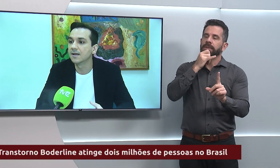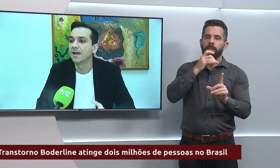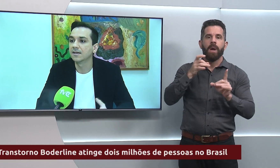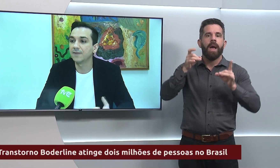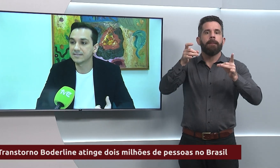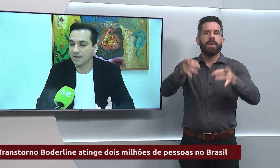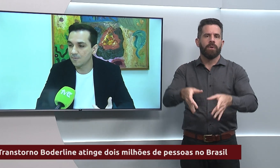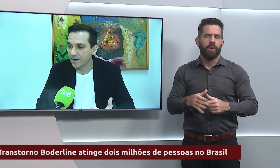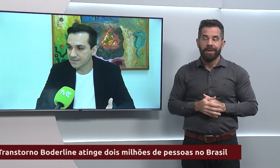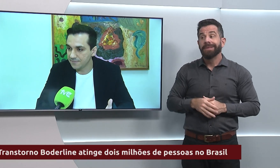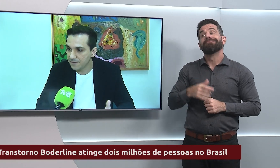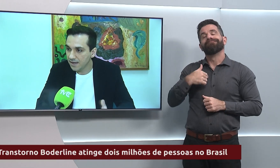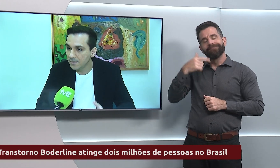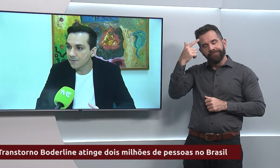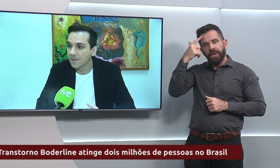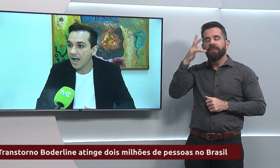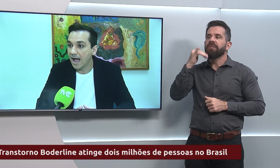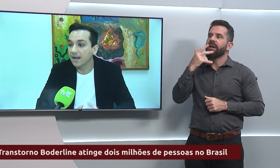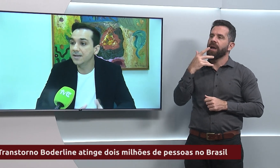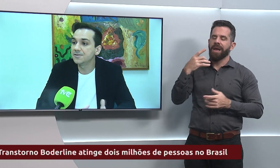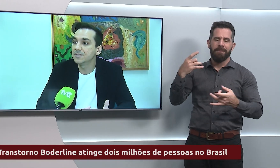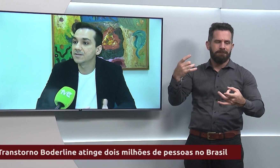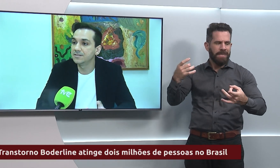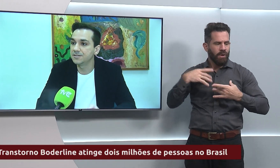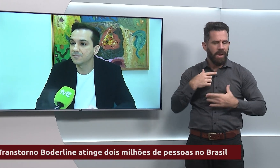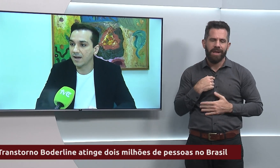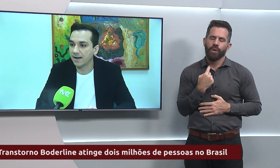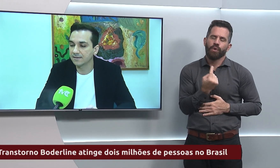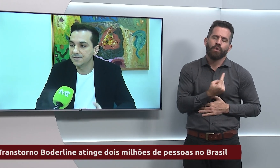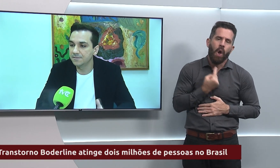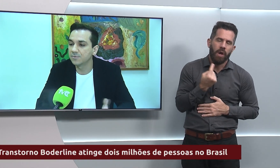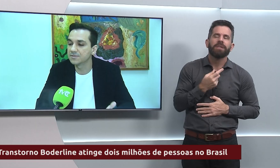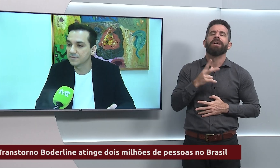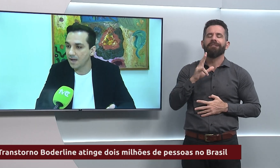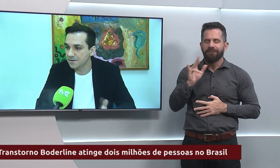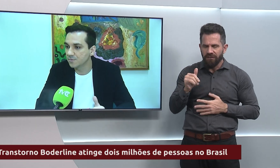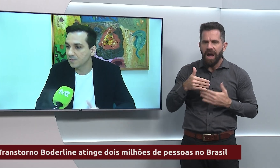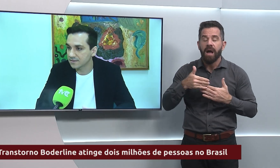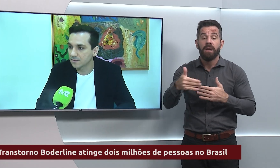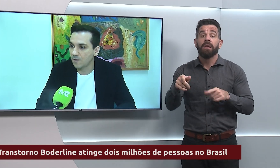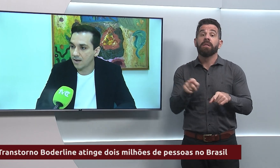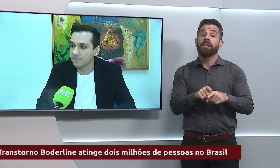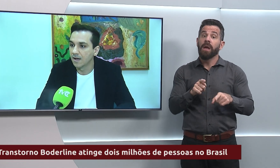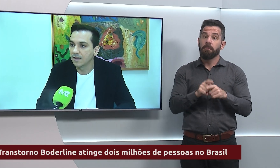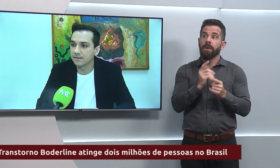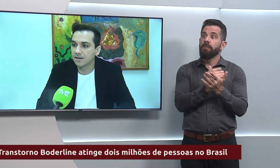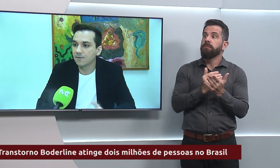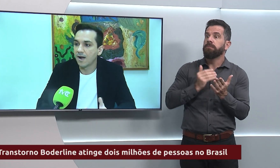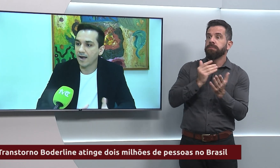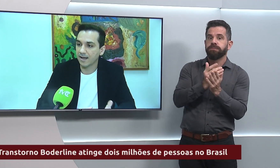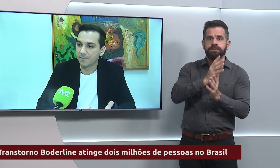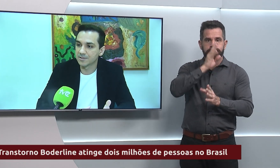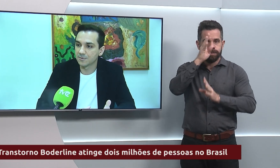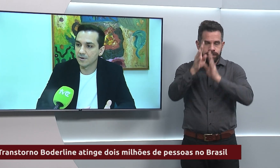vai ser algo mais efêmero. Além disso, existe um caráter de impulsividade muito acentuado. Então, aquela pessoa que